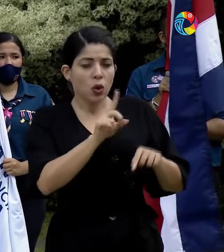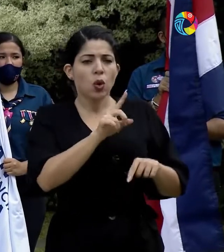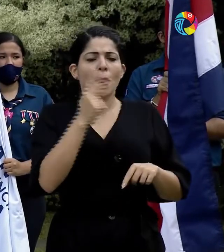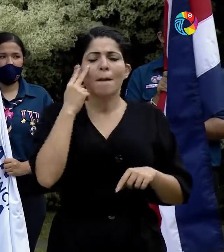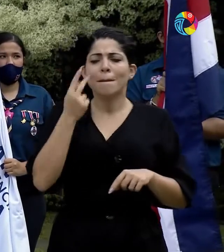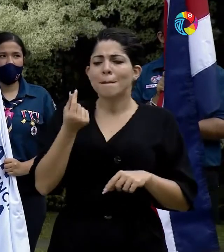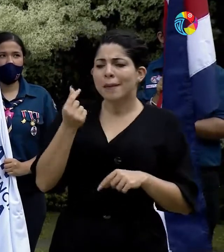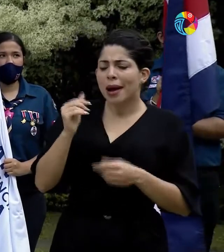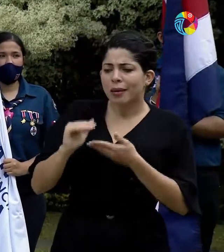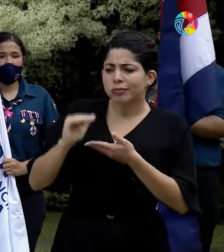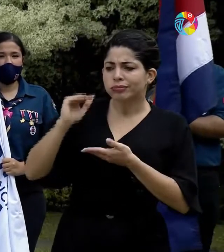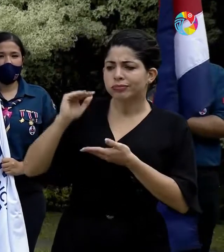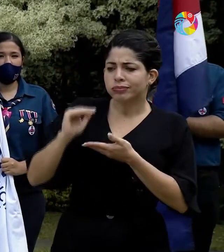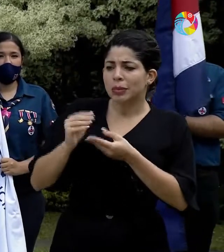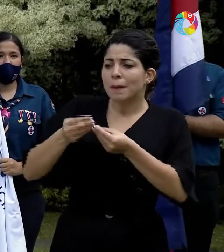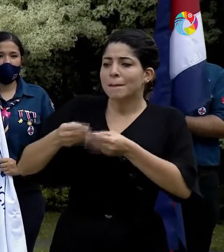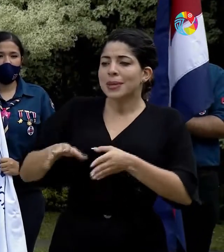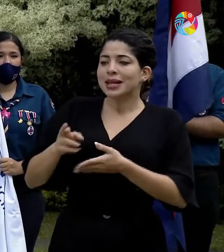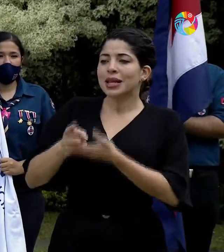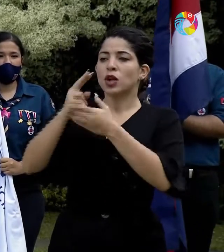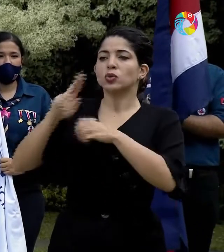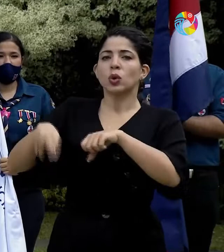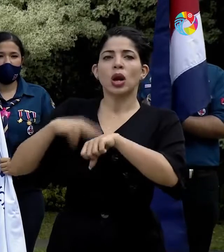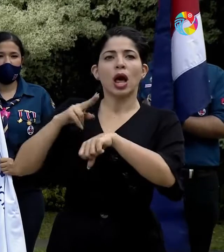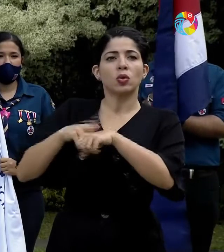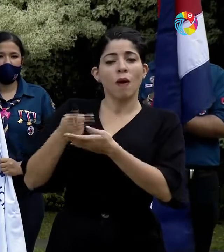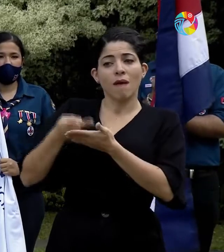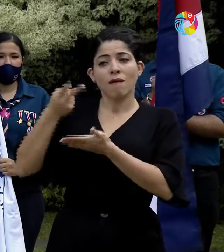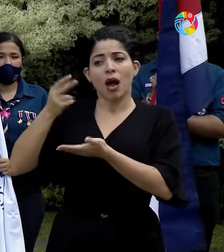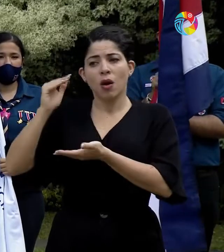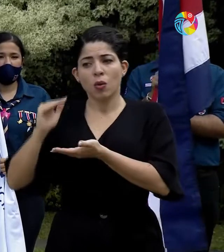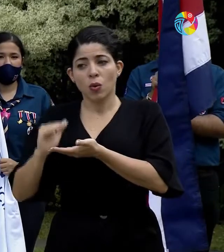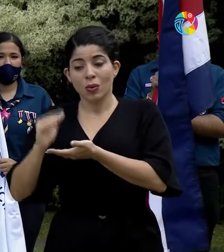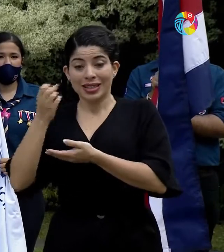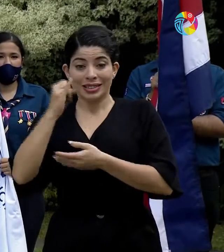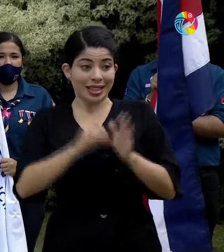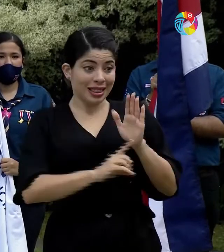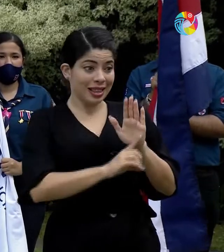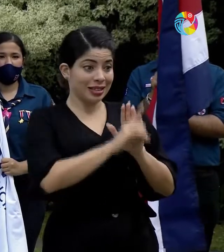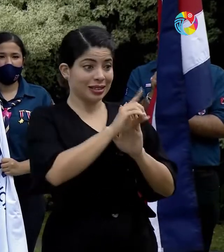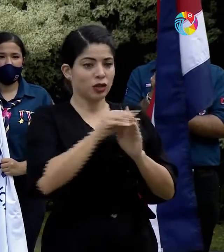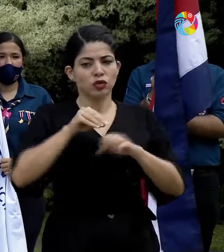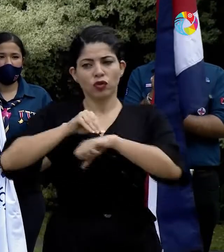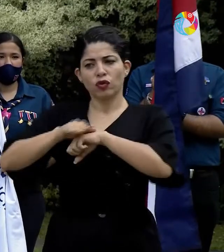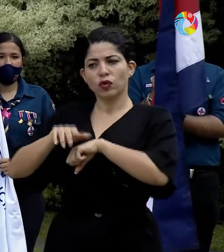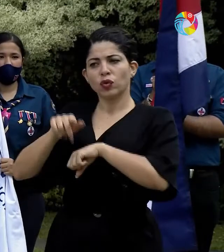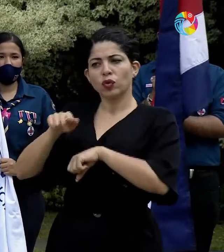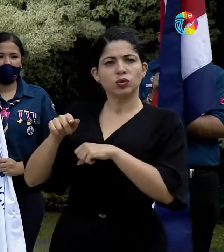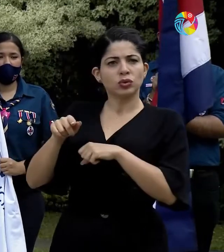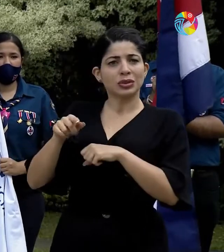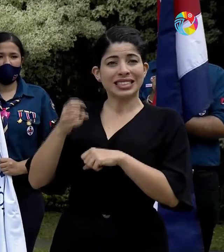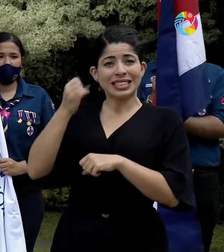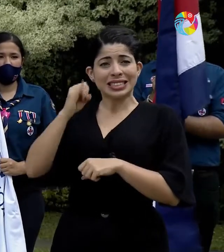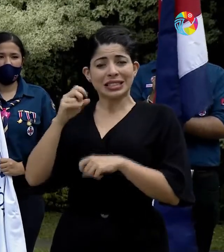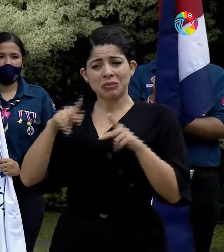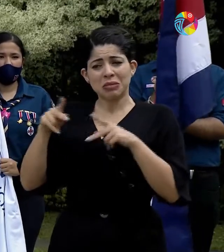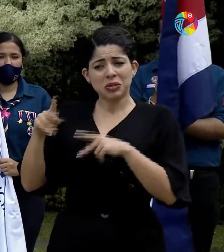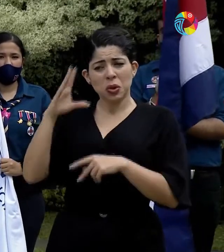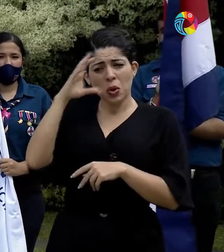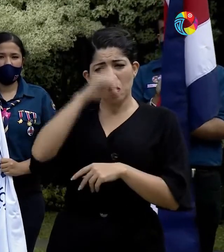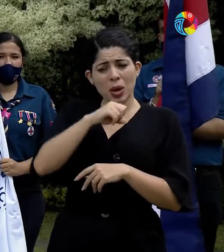o la recuperación de nuestros recursos naturales cada vez que generamos desarrollo. Si no hay suficiente consideración de